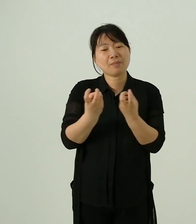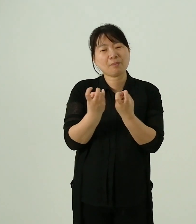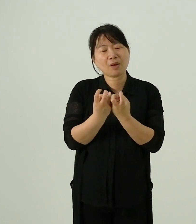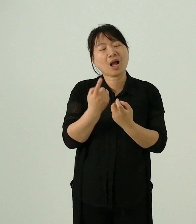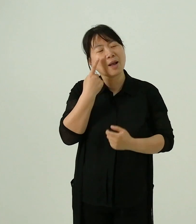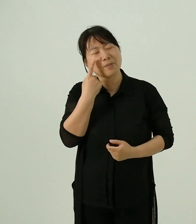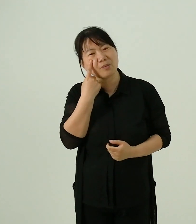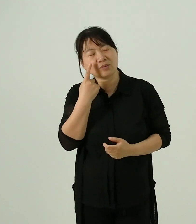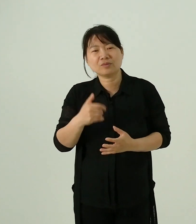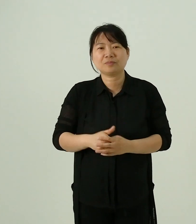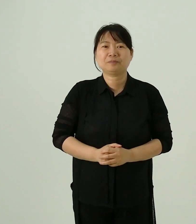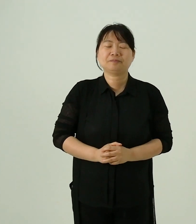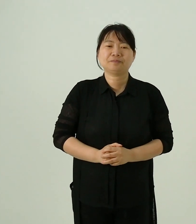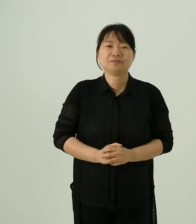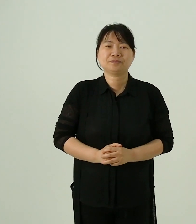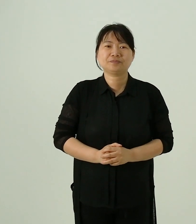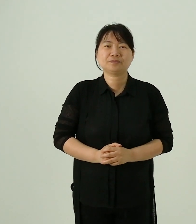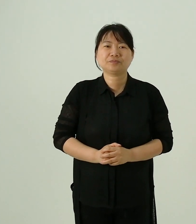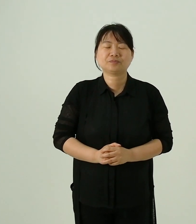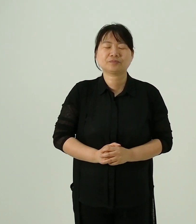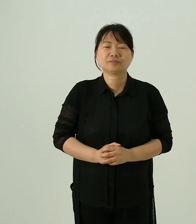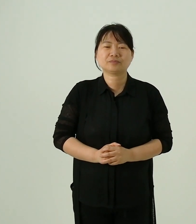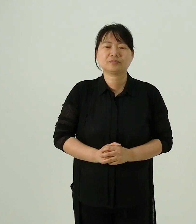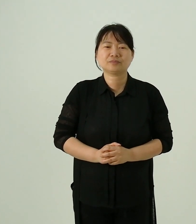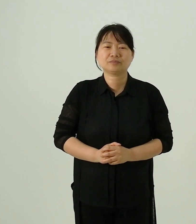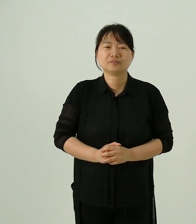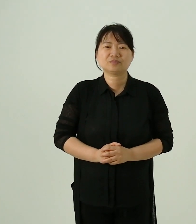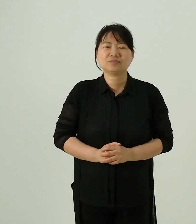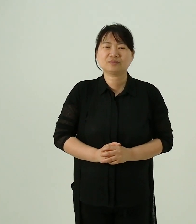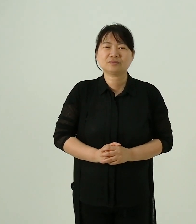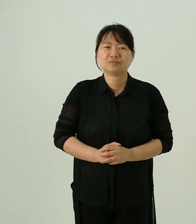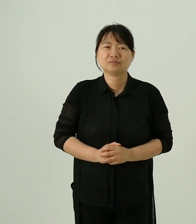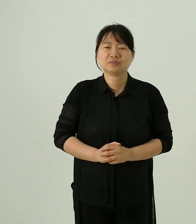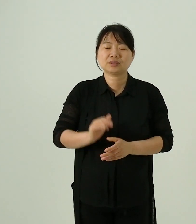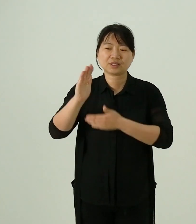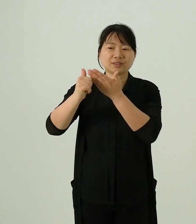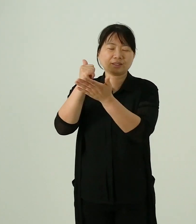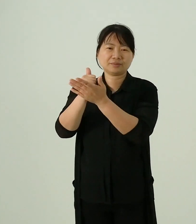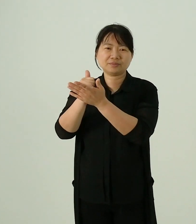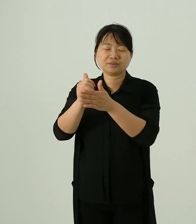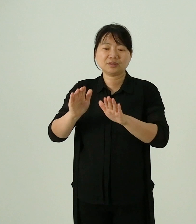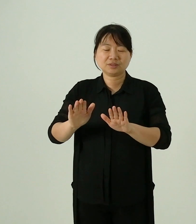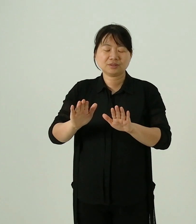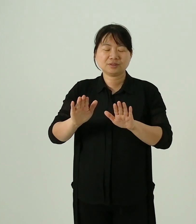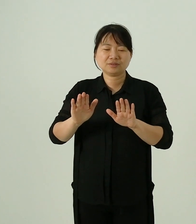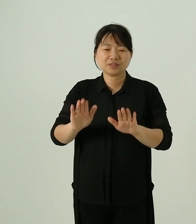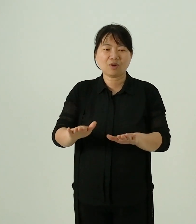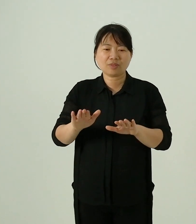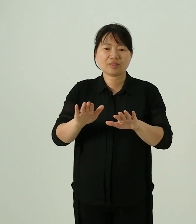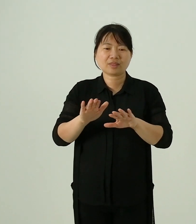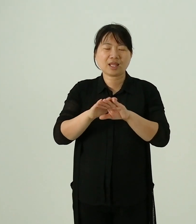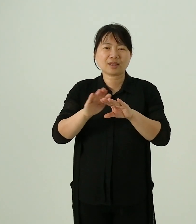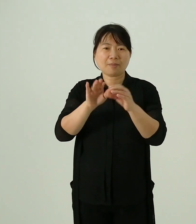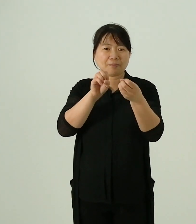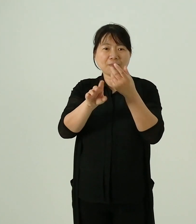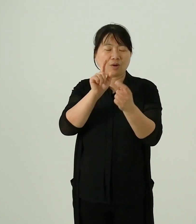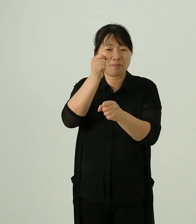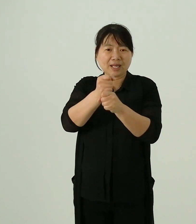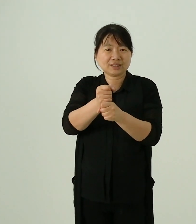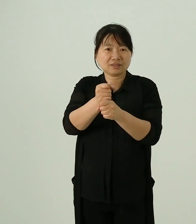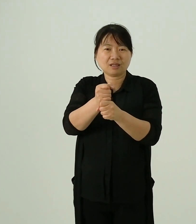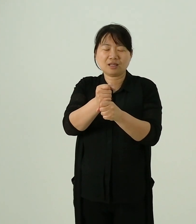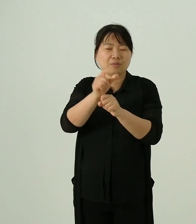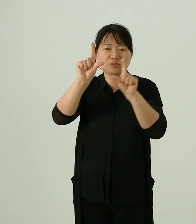한번 해보고, 이거는 하나님을 현실로 삼는 태도가 아니에요.